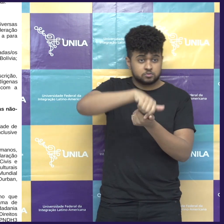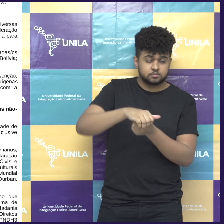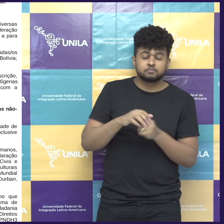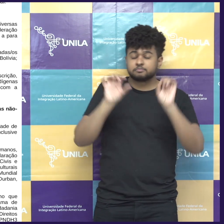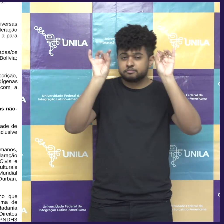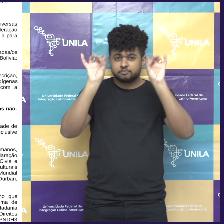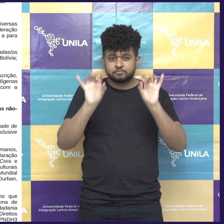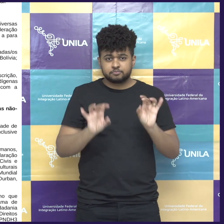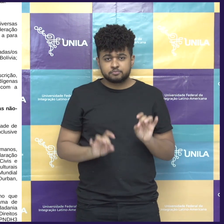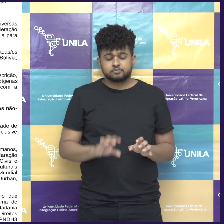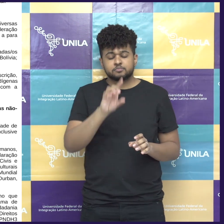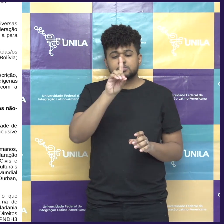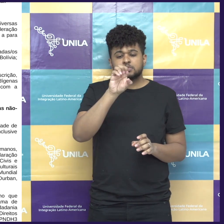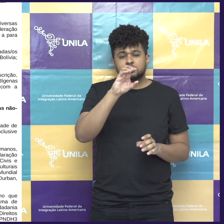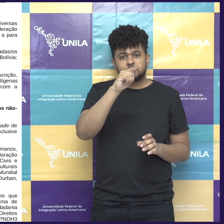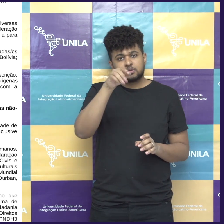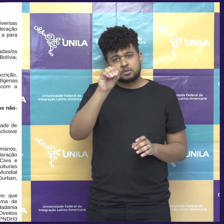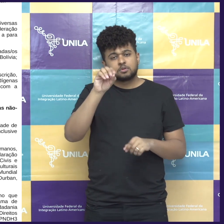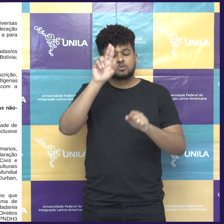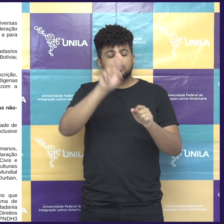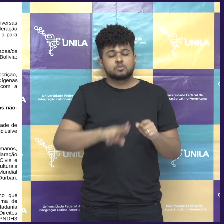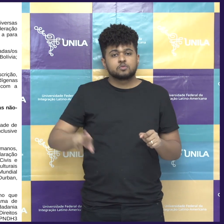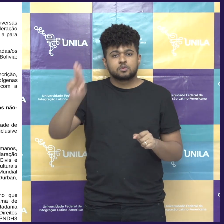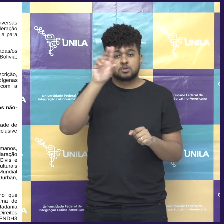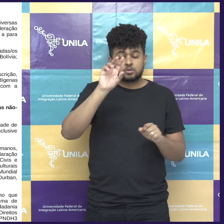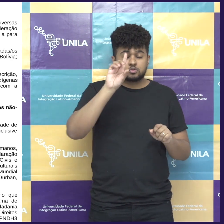em especial a Declaração Universal dos Direitos Humanos,